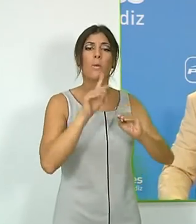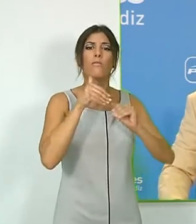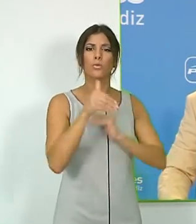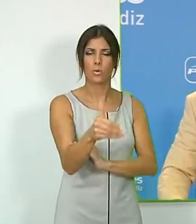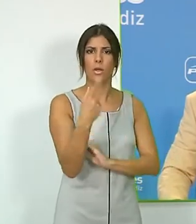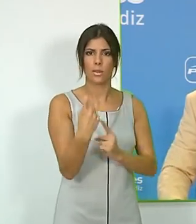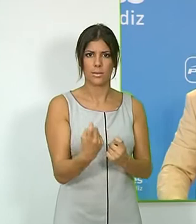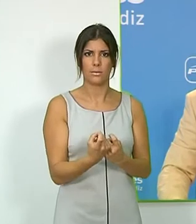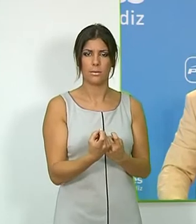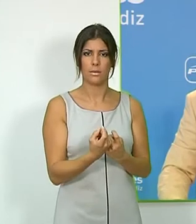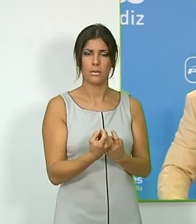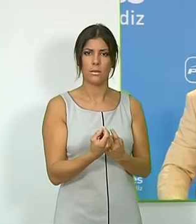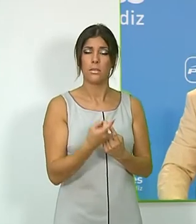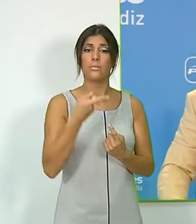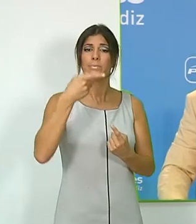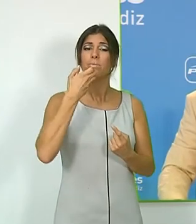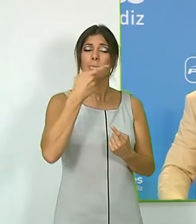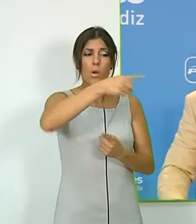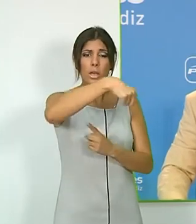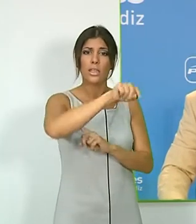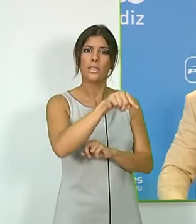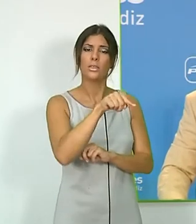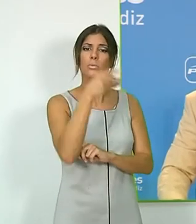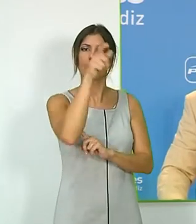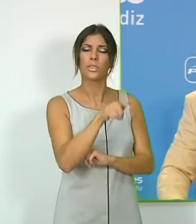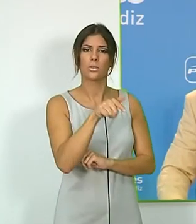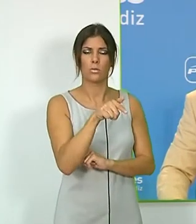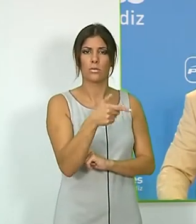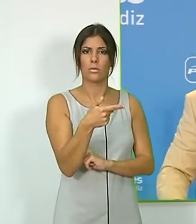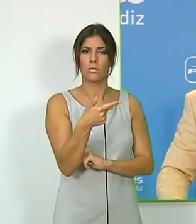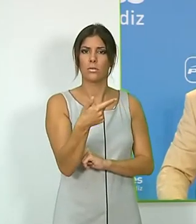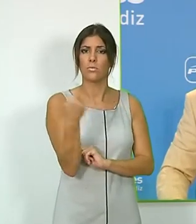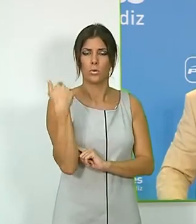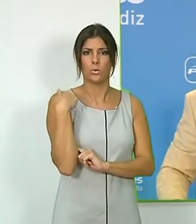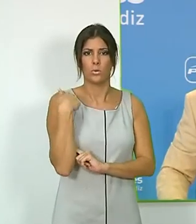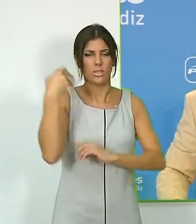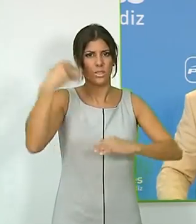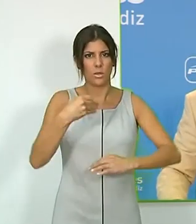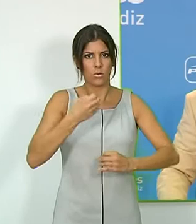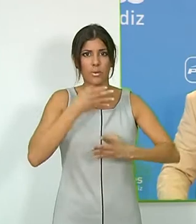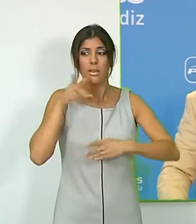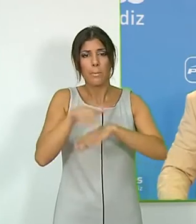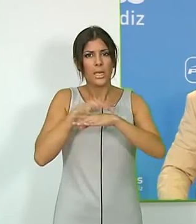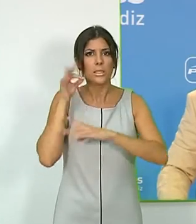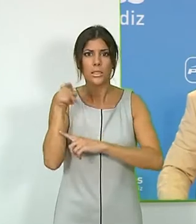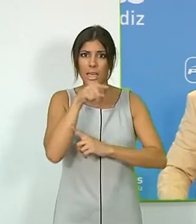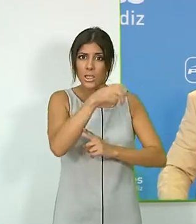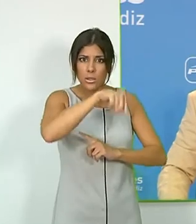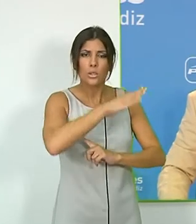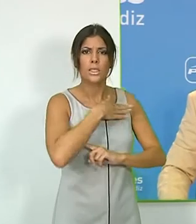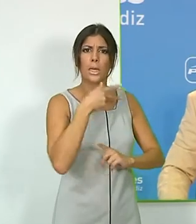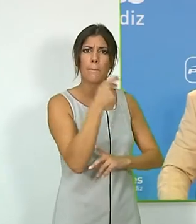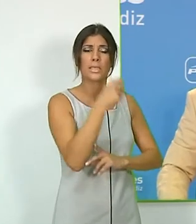su futuro, y si ellos, y se lo puedo asegurar, señora ministra, quieren